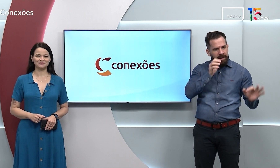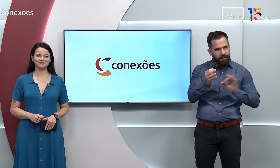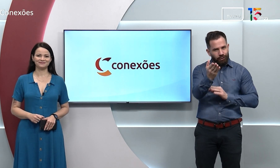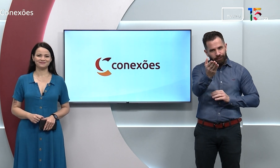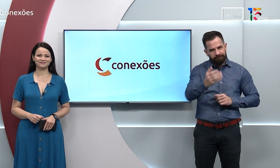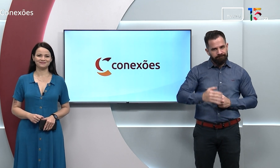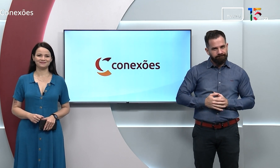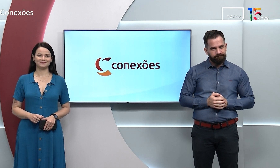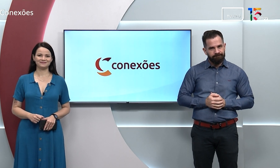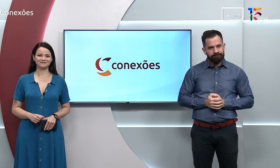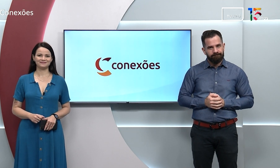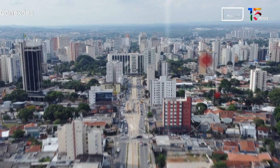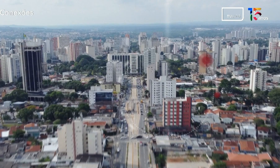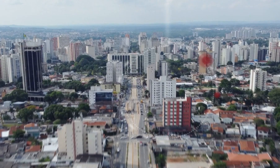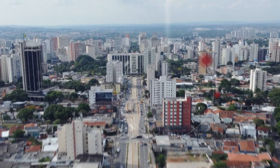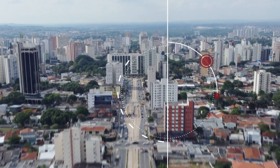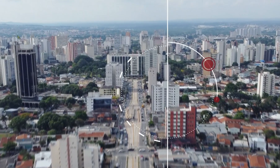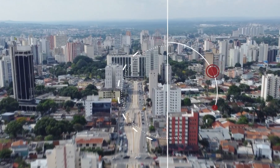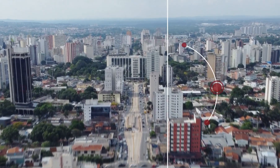ar.